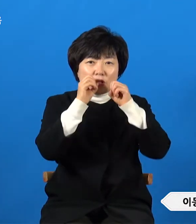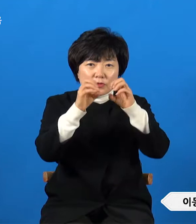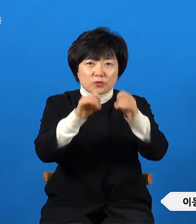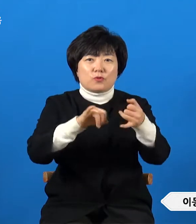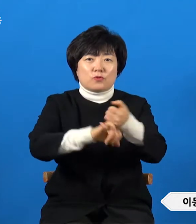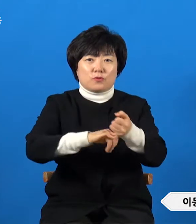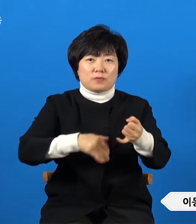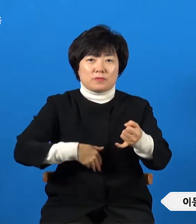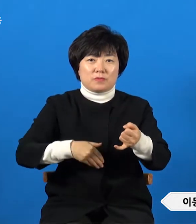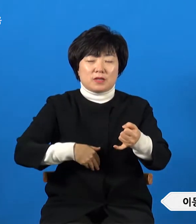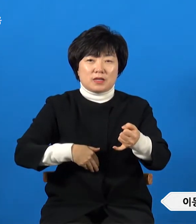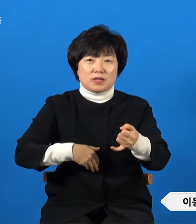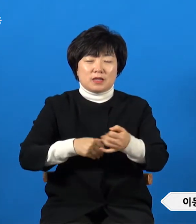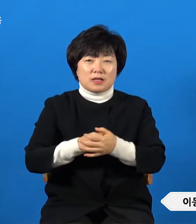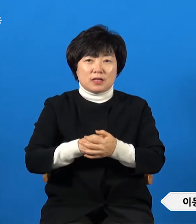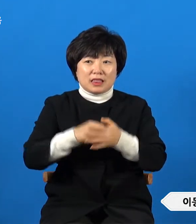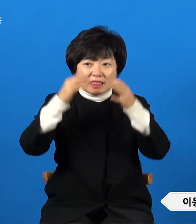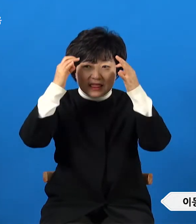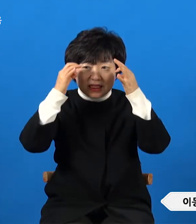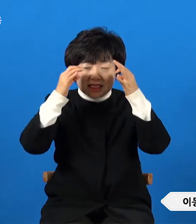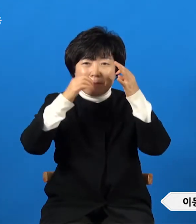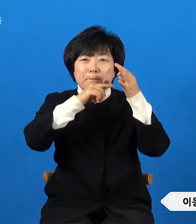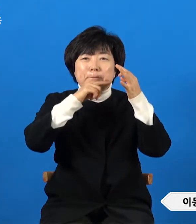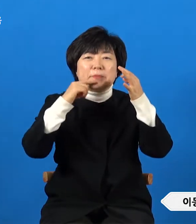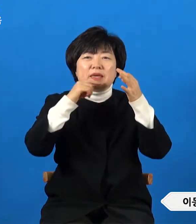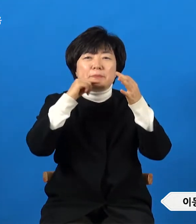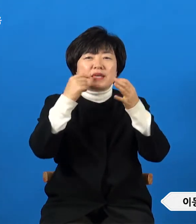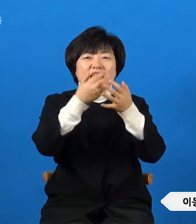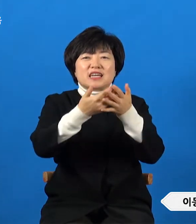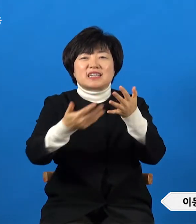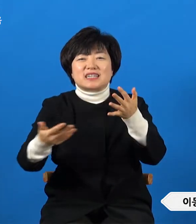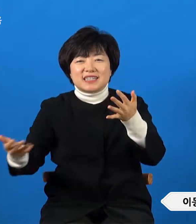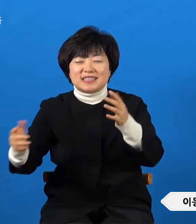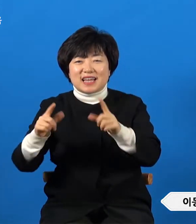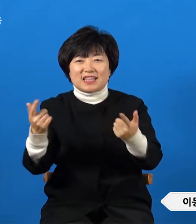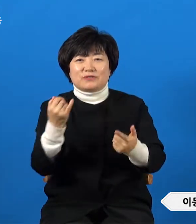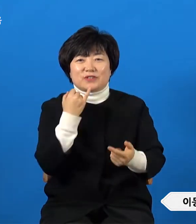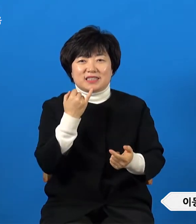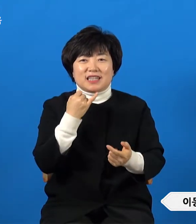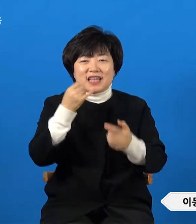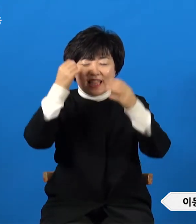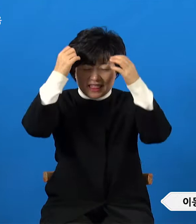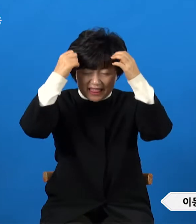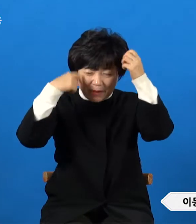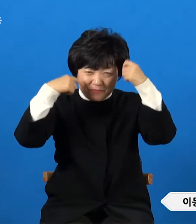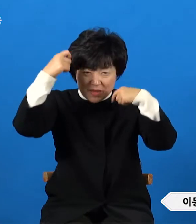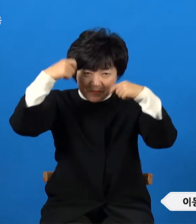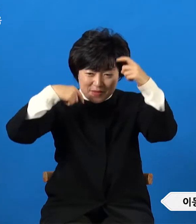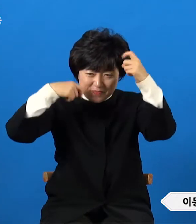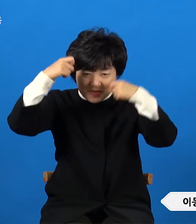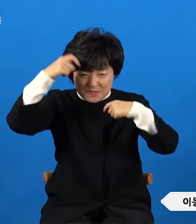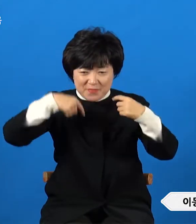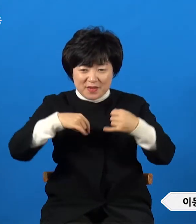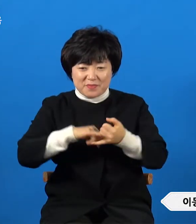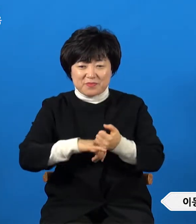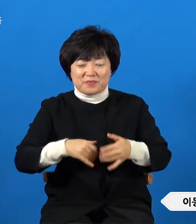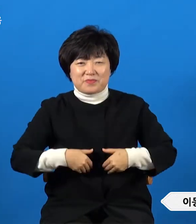땀 흘리지는 않아도 괜찮아요. 뭐는 해야 돼요? 아니, 피 흘리지는 않아도 괜찮아요. 땀은 흘려야 돼요. 땀은 좀 흘려야